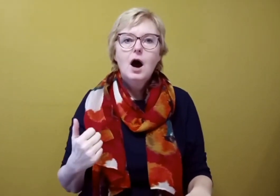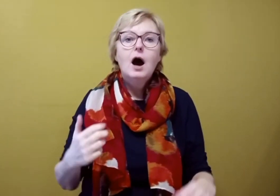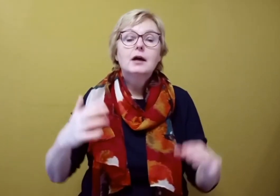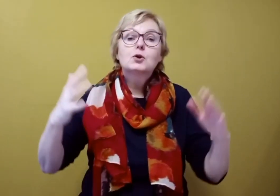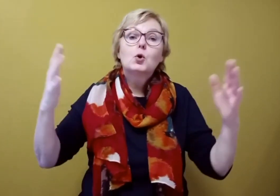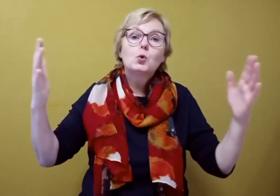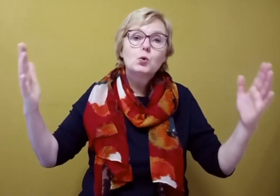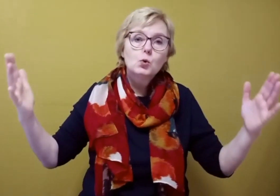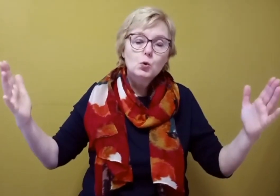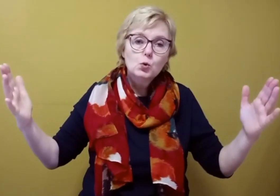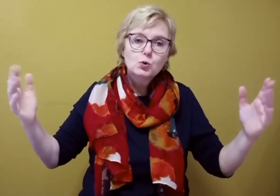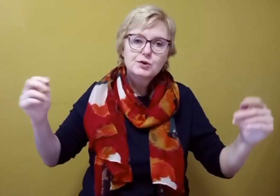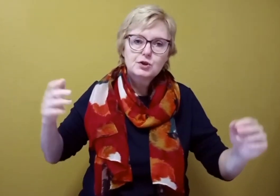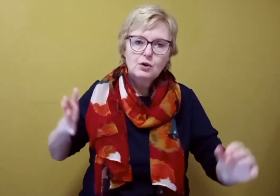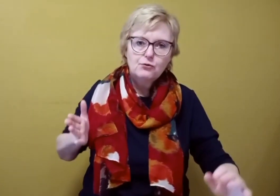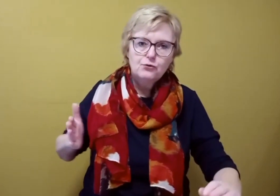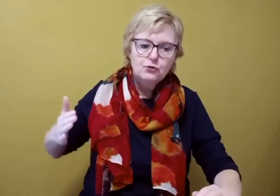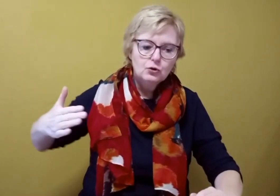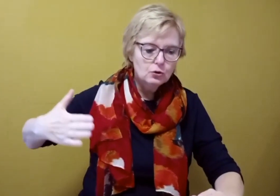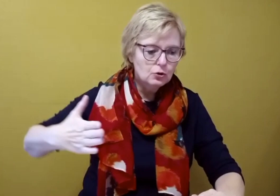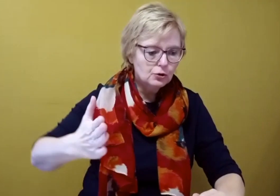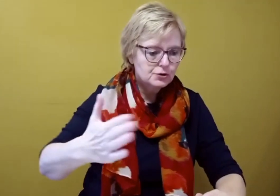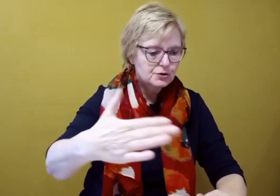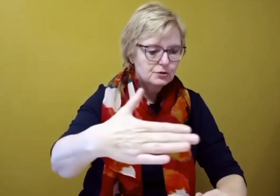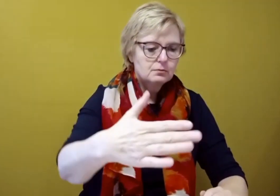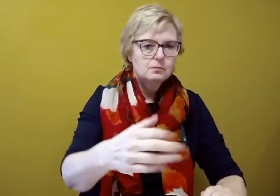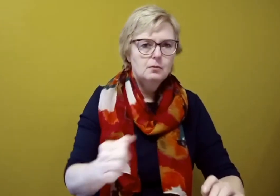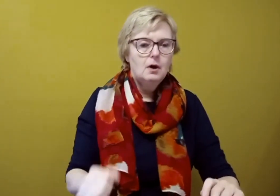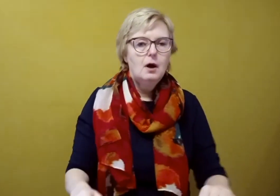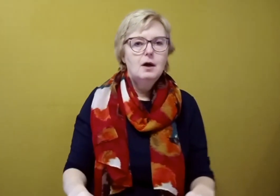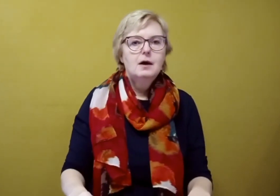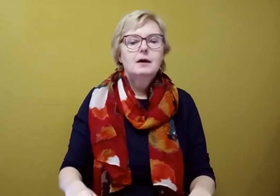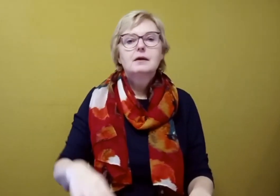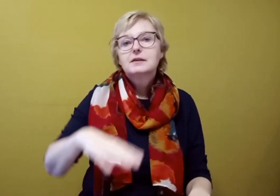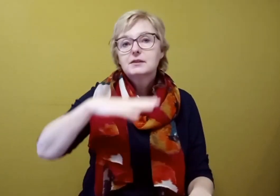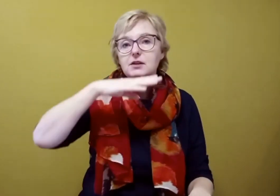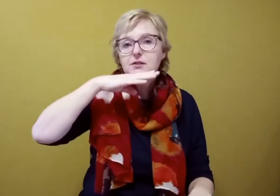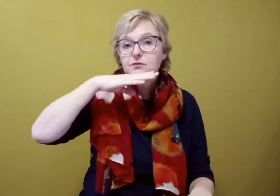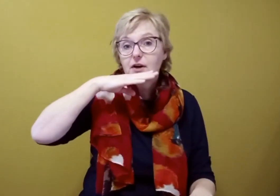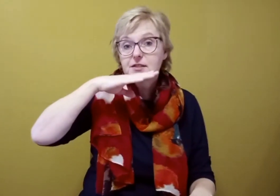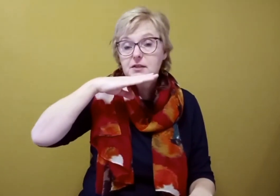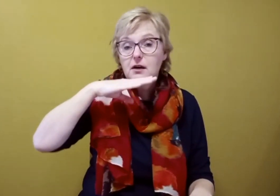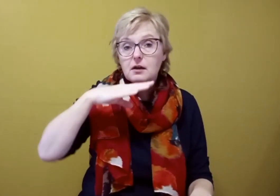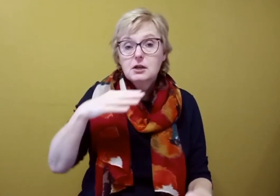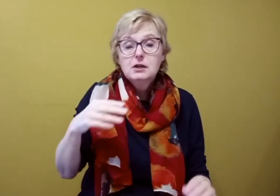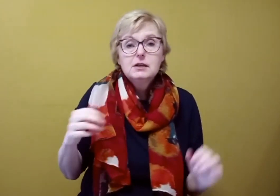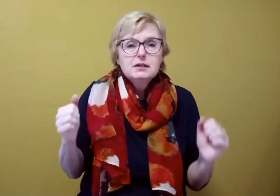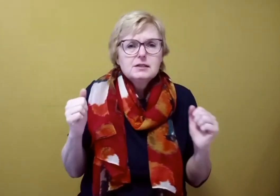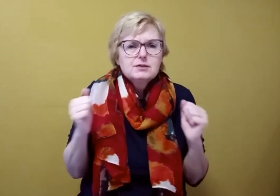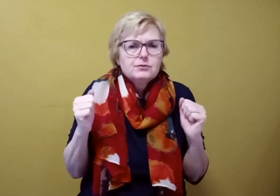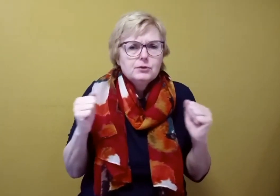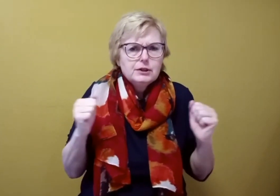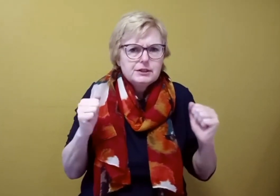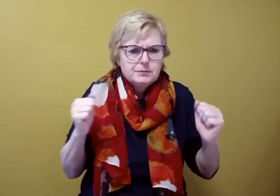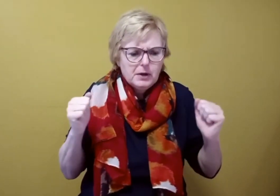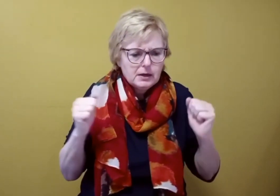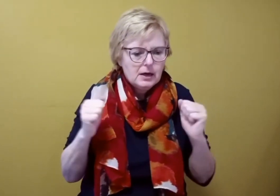ein großer Fluss. Das Wasser ist furchtbar